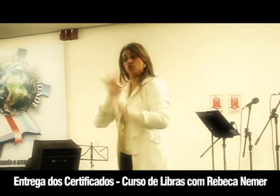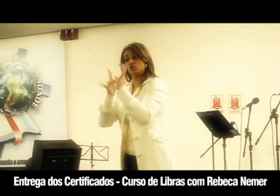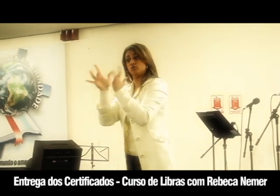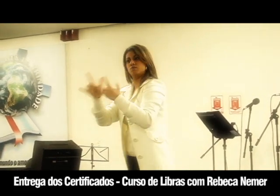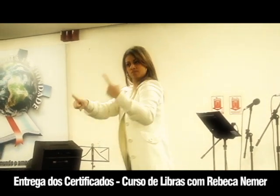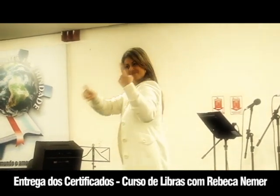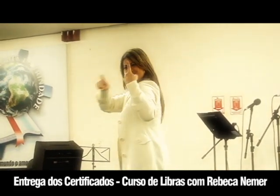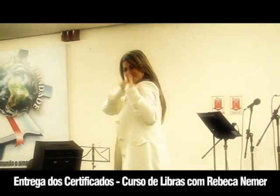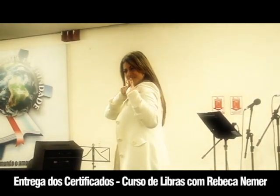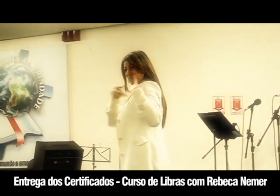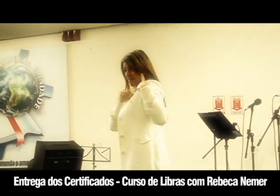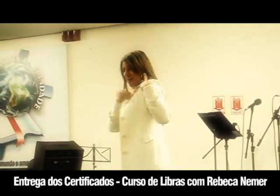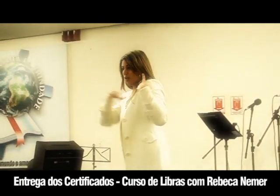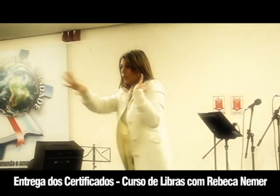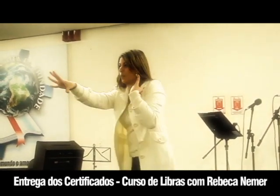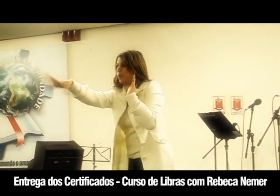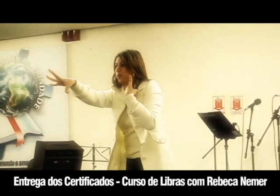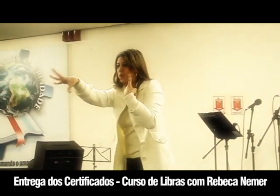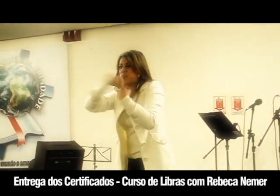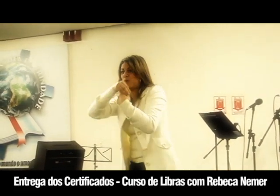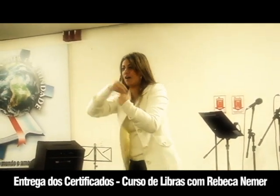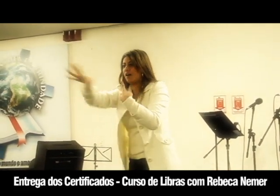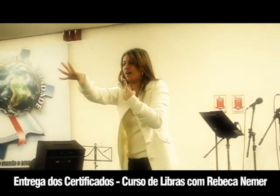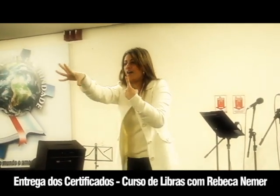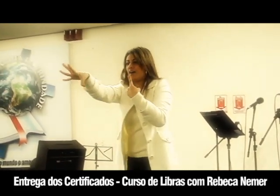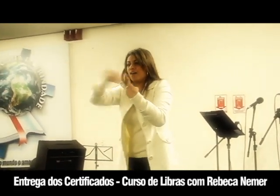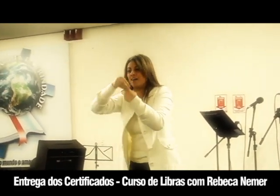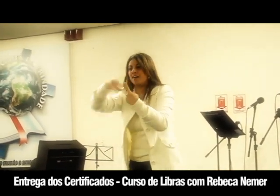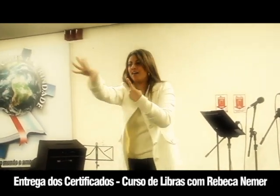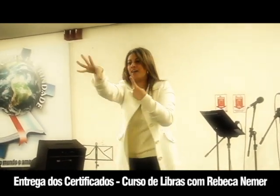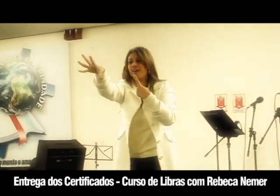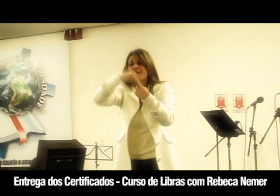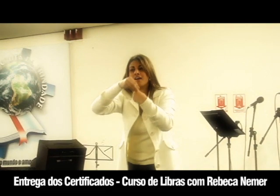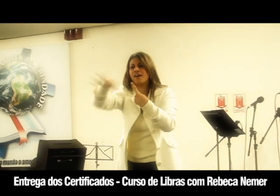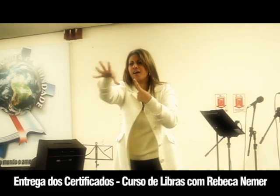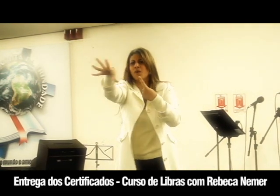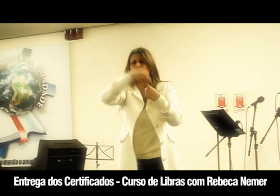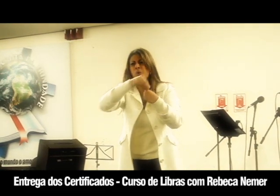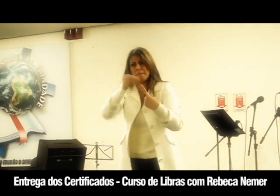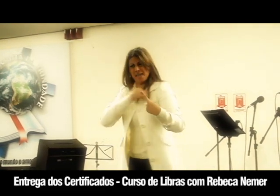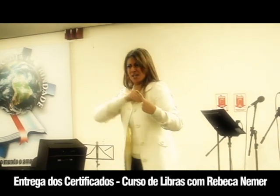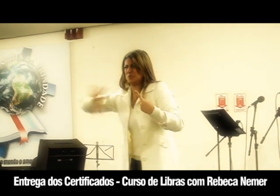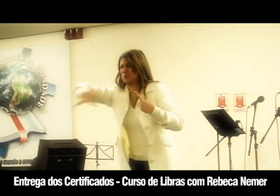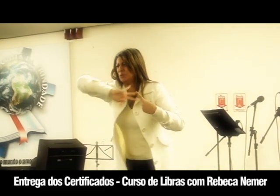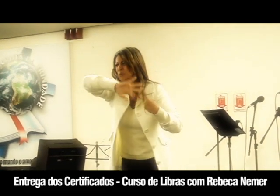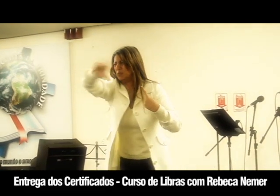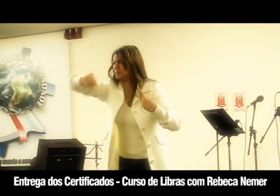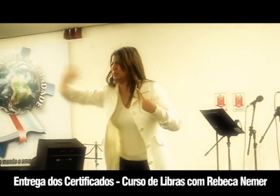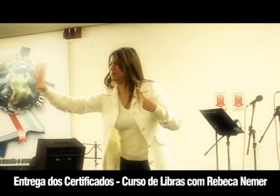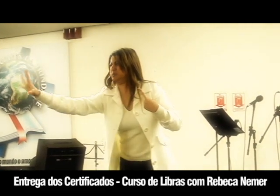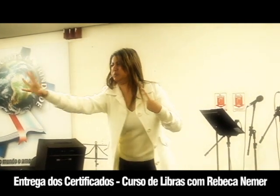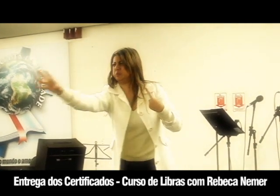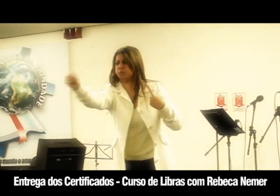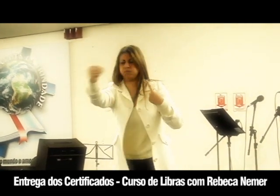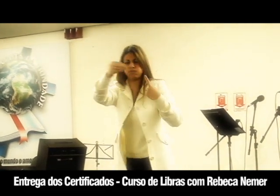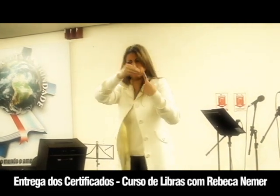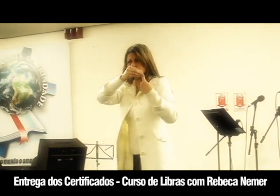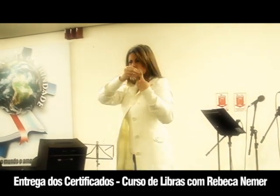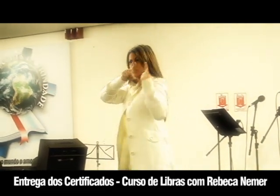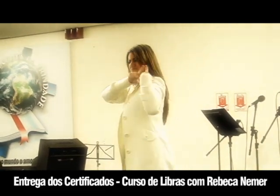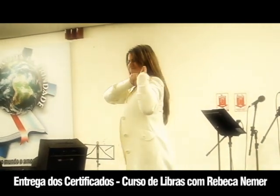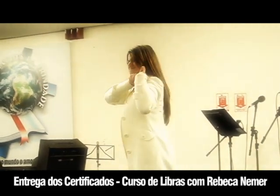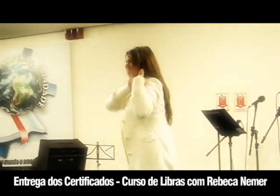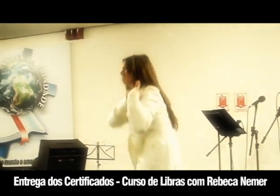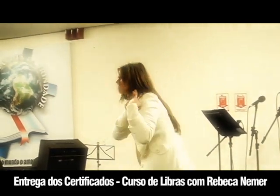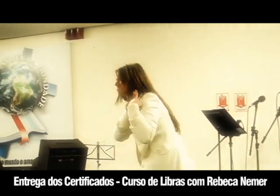considerou como o coração do Evangelho. E foi assim que os escritores do Novo Testamento entenderam: Cristo morreu